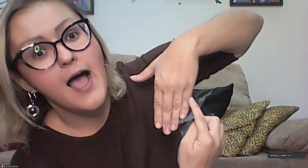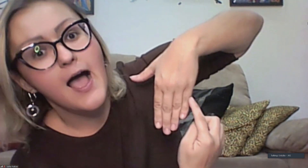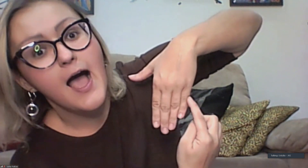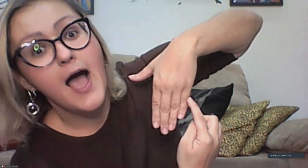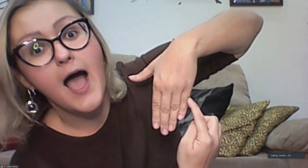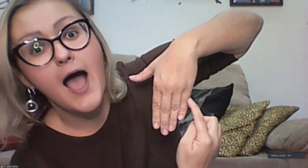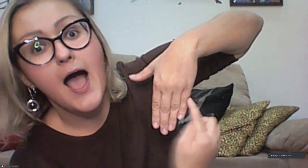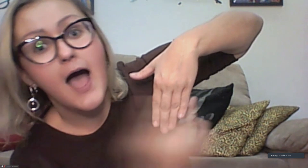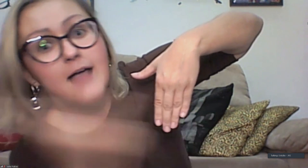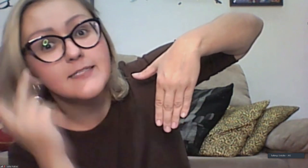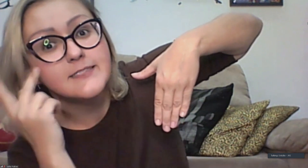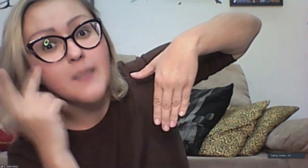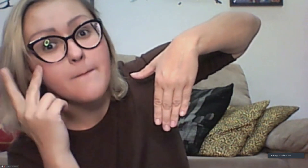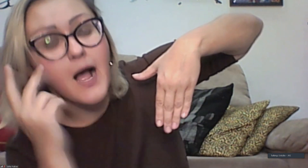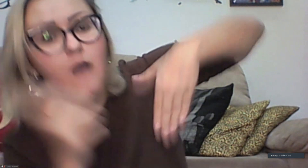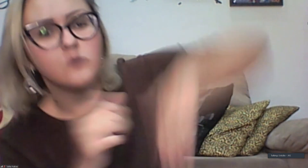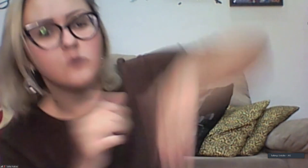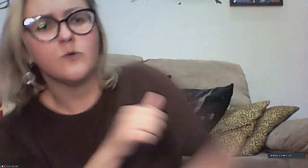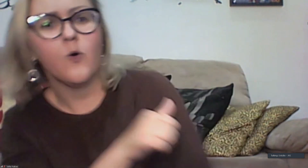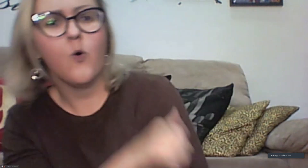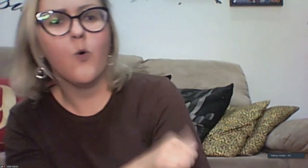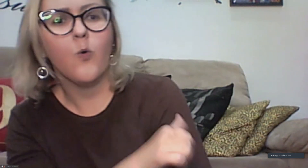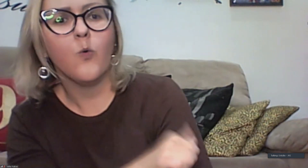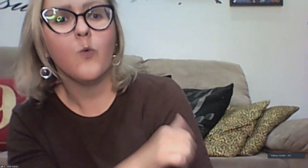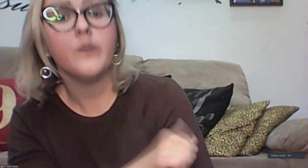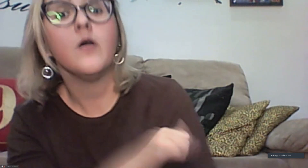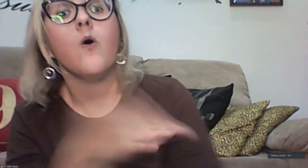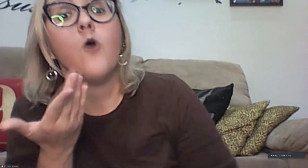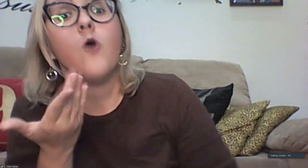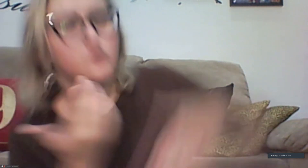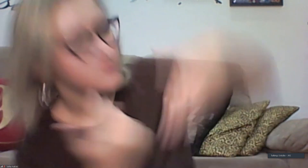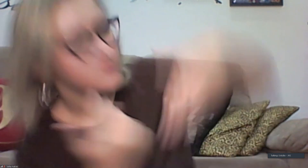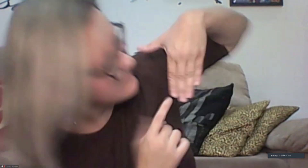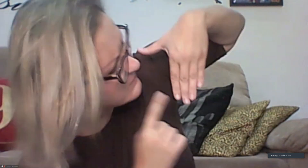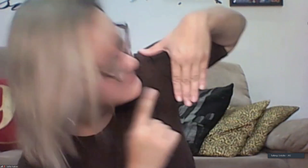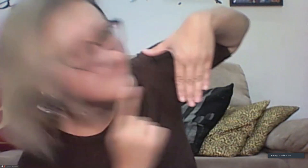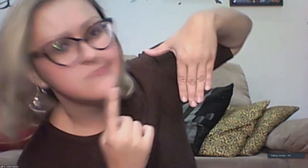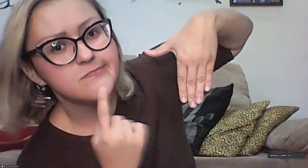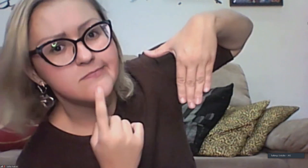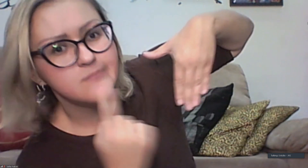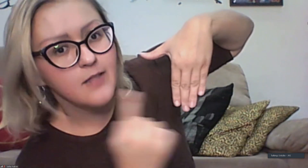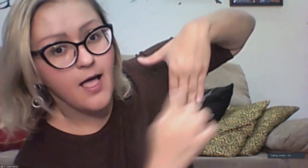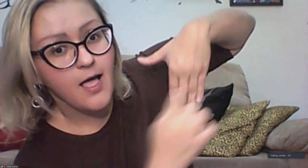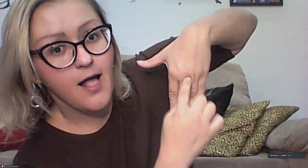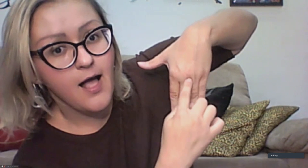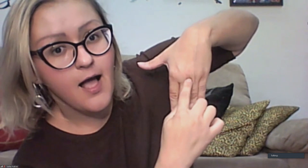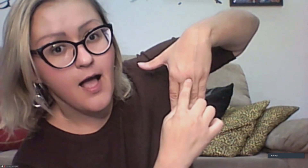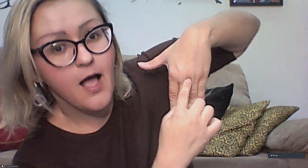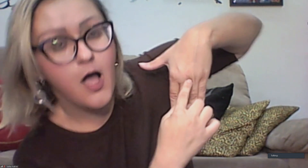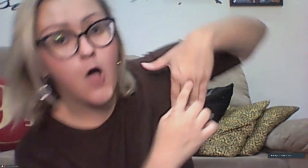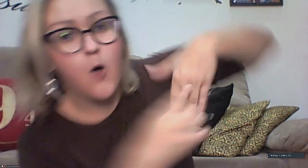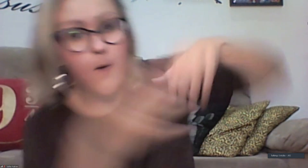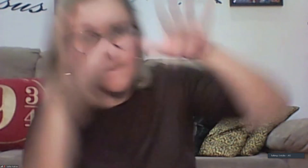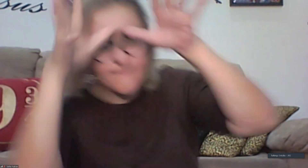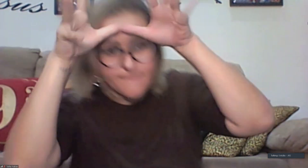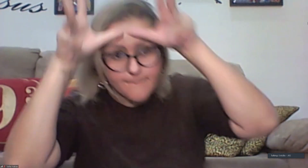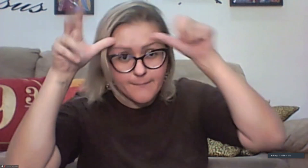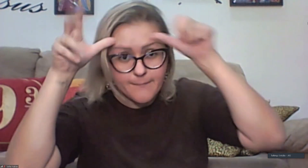você pode trabalhar com o surdo e o seu aluno vai começar a desenvolver essa visualização. Por exemplo, no Mato Grosso do